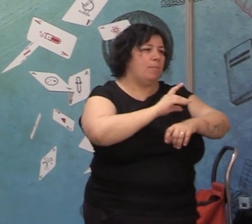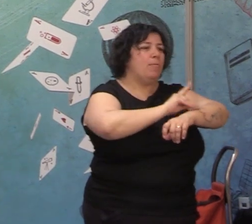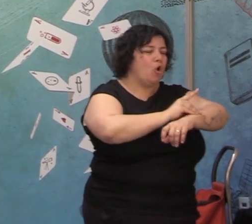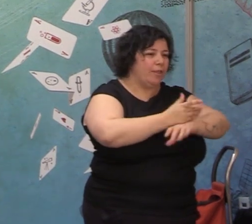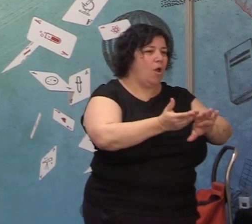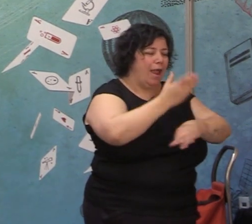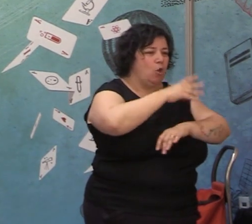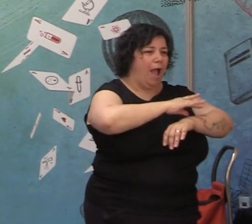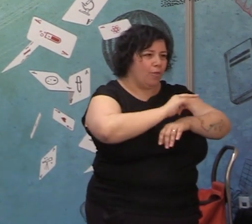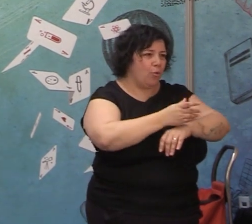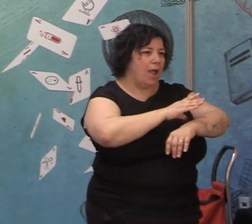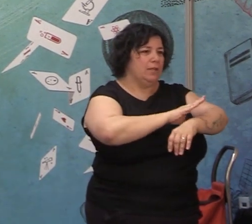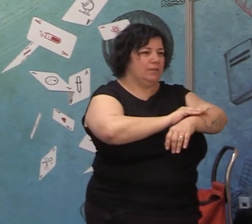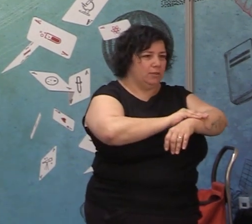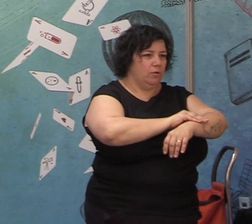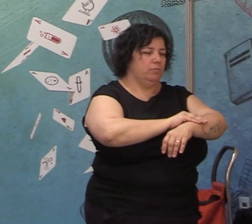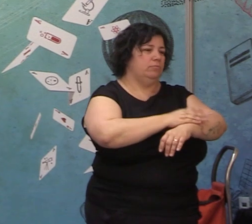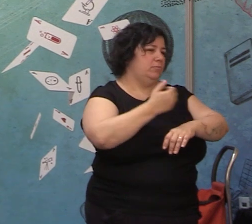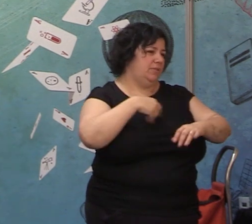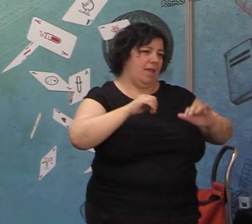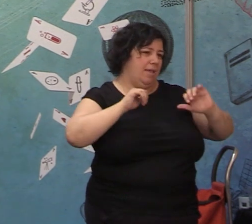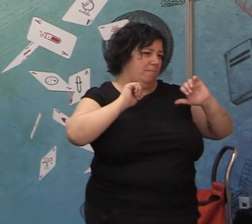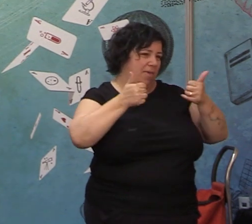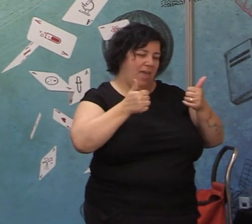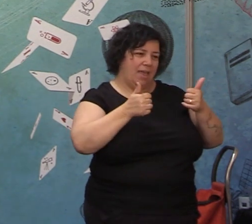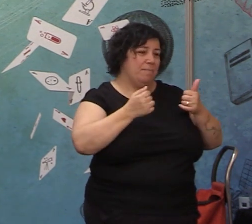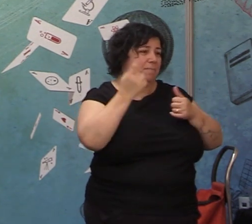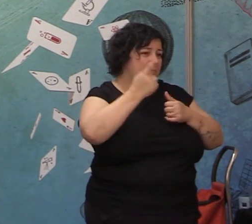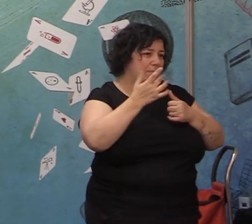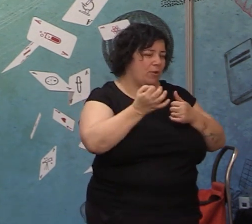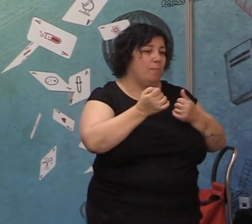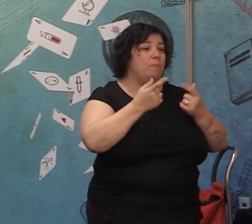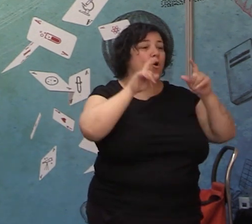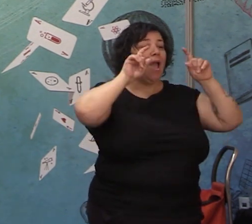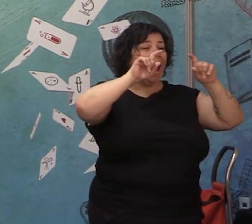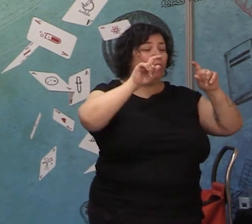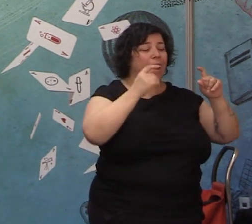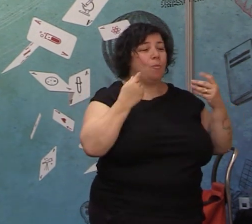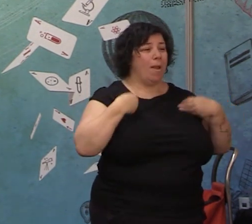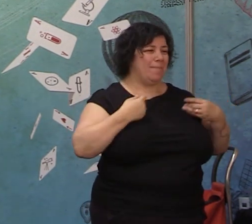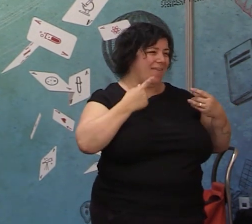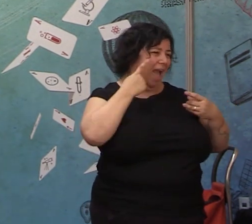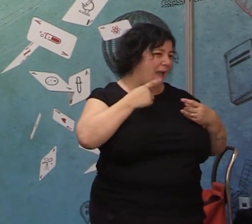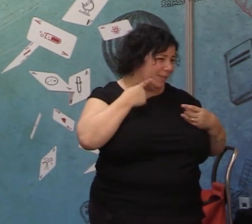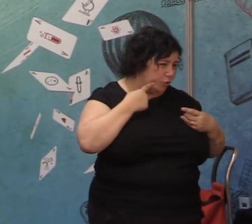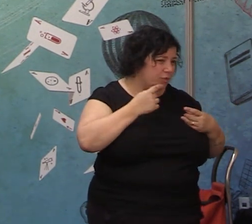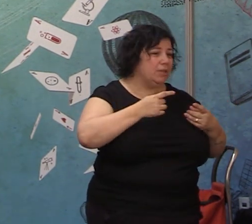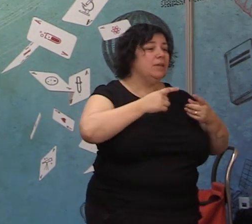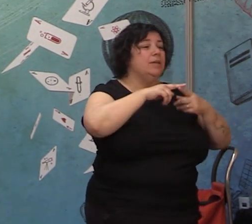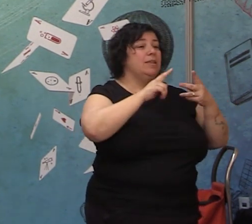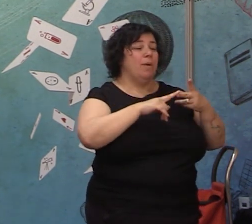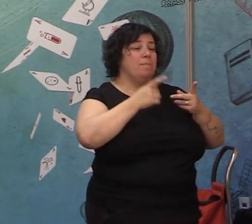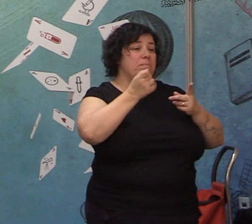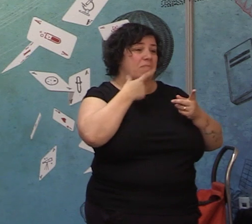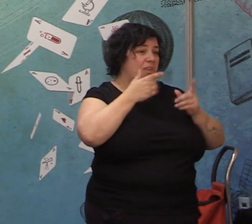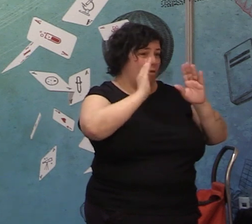alto, azúcar, tensión, pues ya empezar a primero educar en los hábitos de vida y luego, si hiciera falta además poner